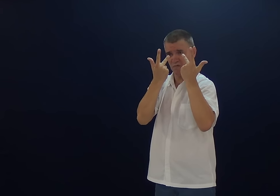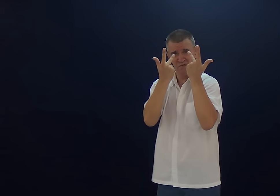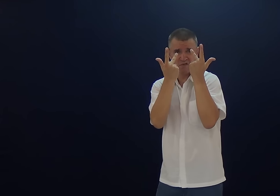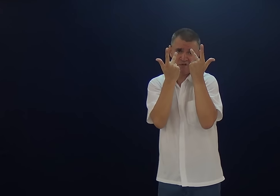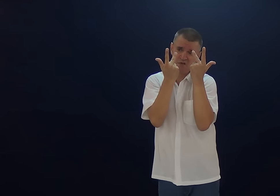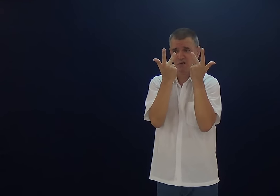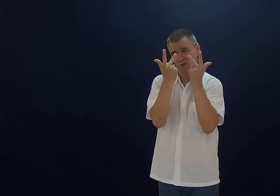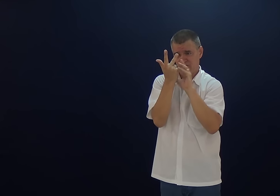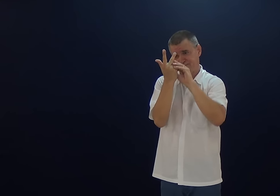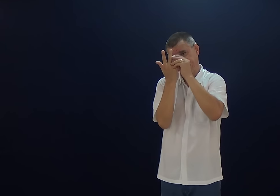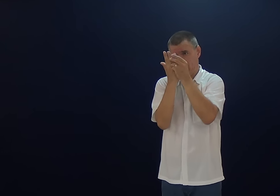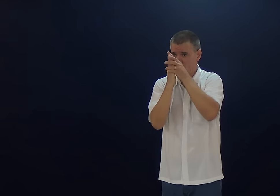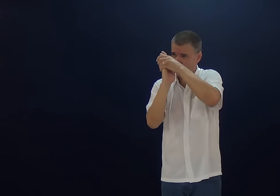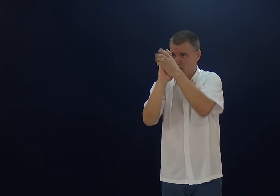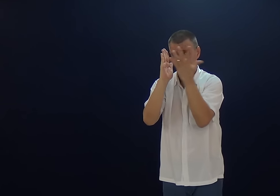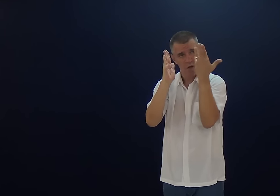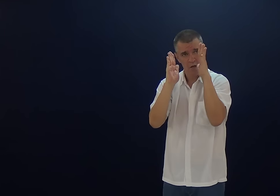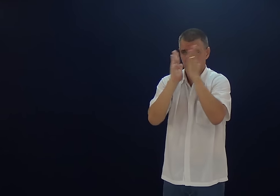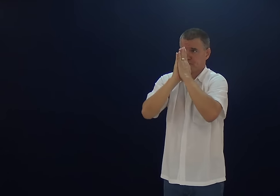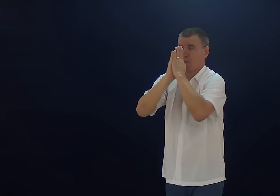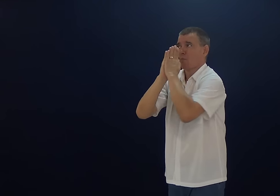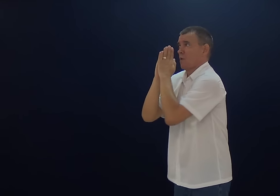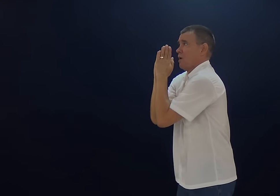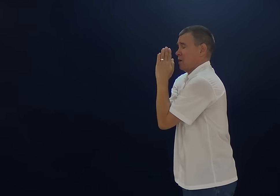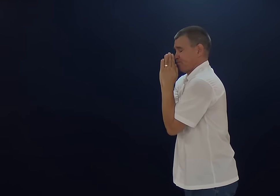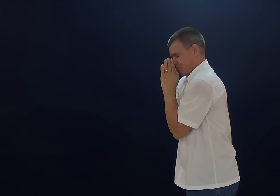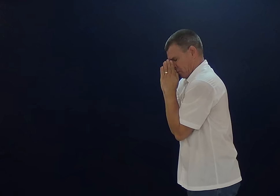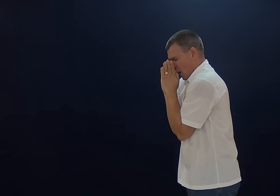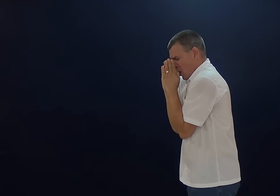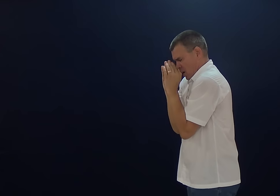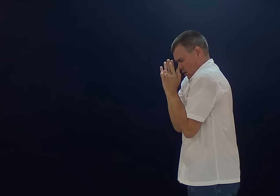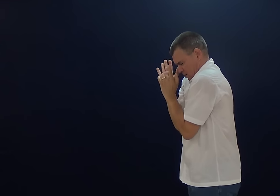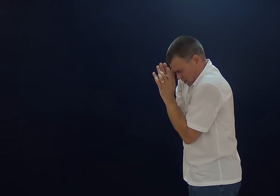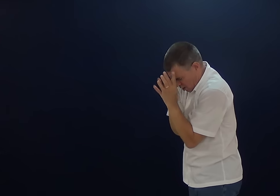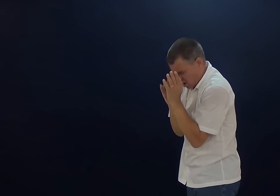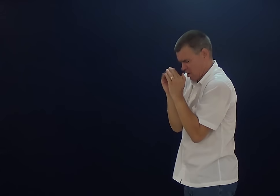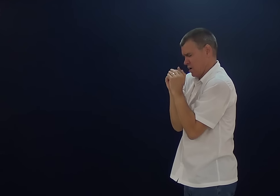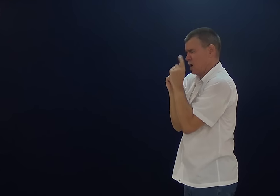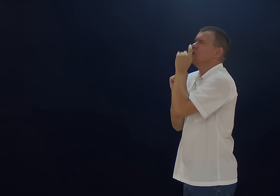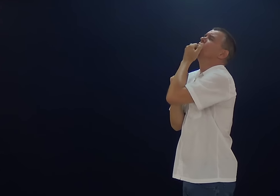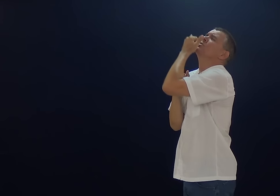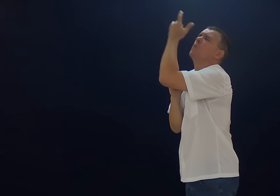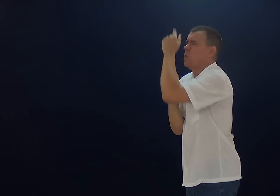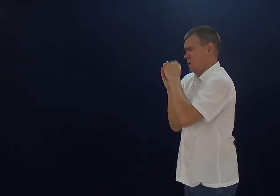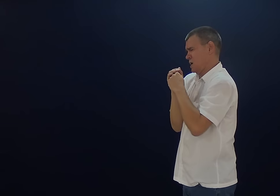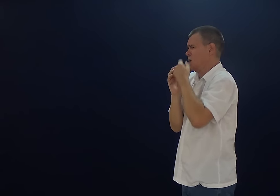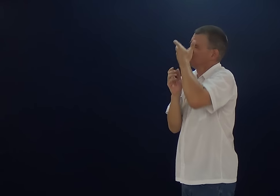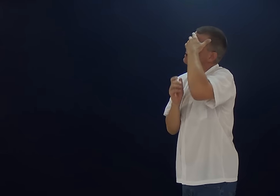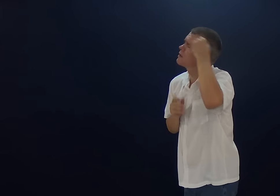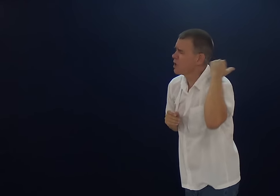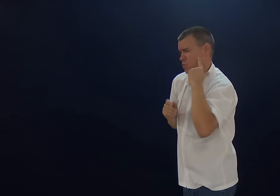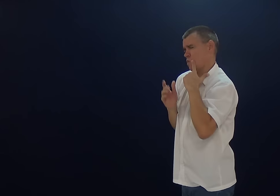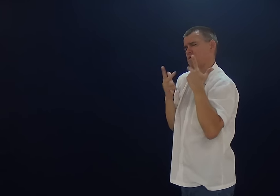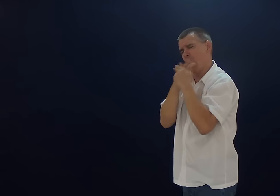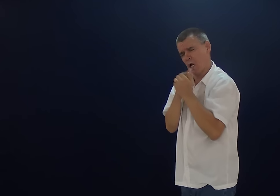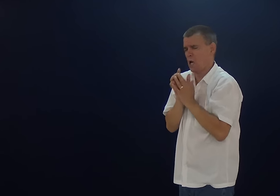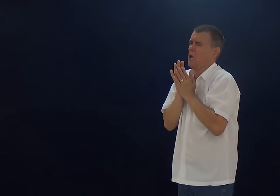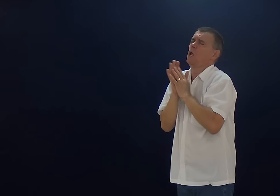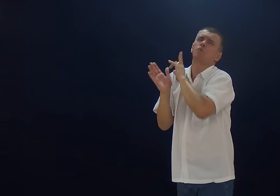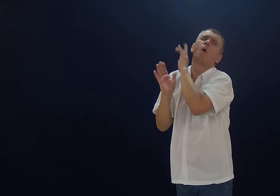aí a pessoa vai olhar para aquela prática e vai orar ó Jesus abençoa perdoa eu quero esquecer não